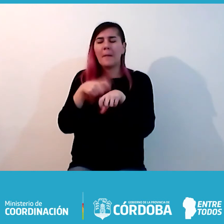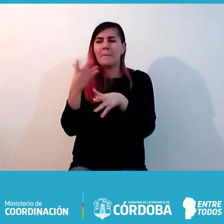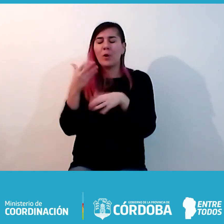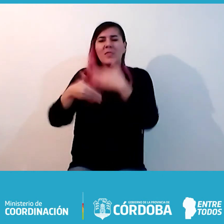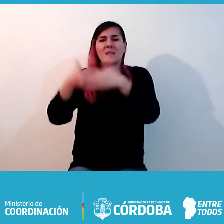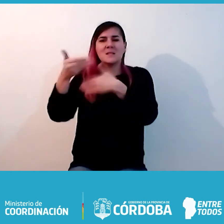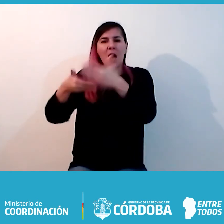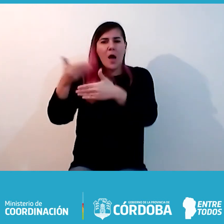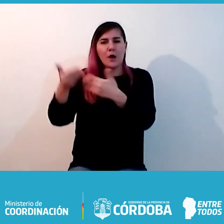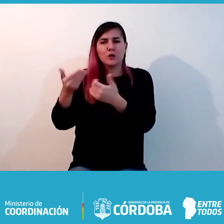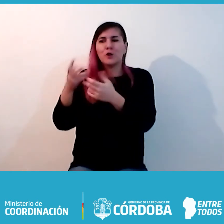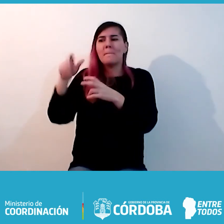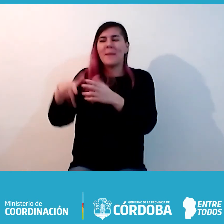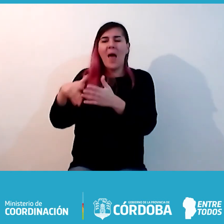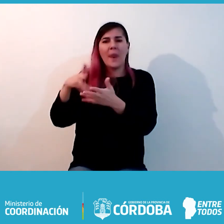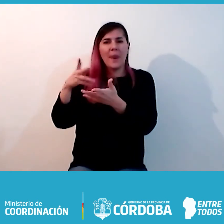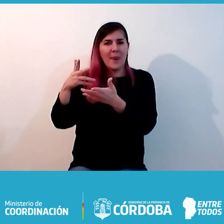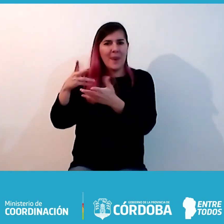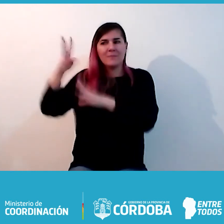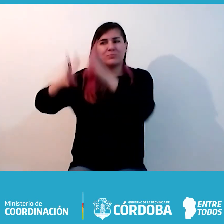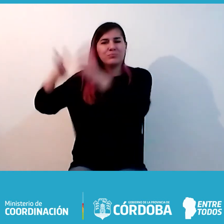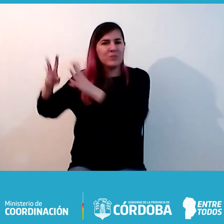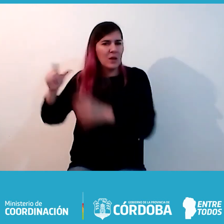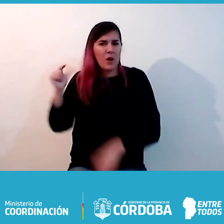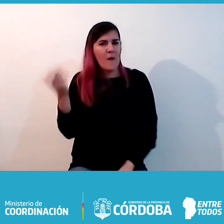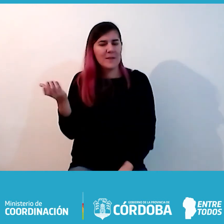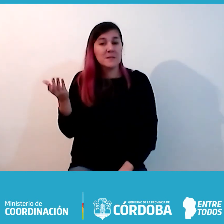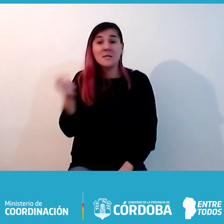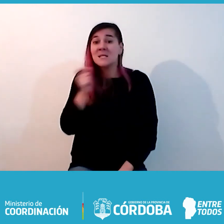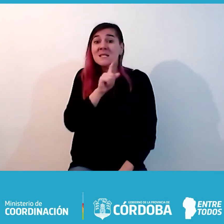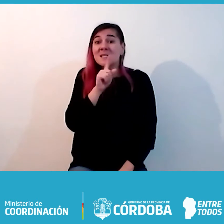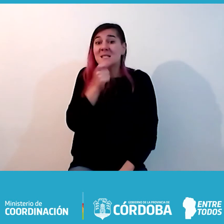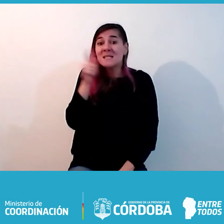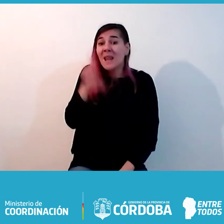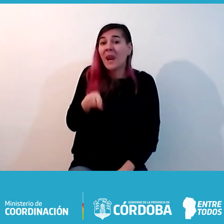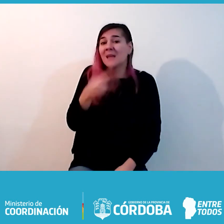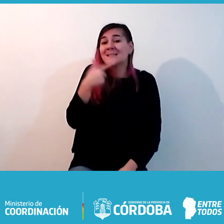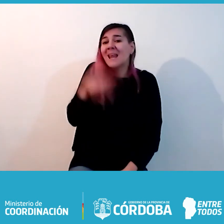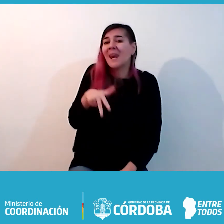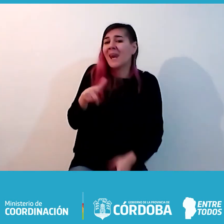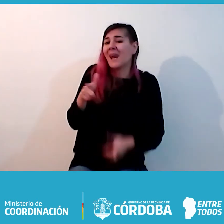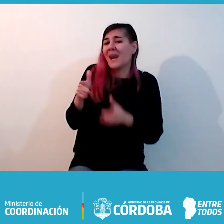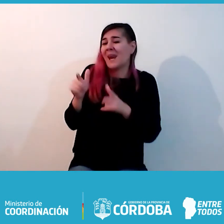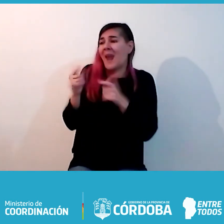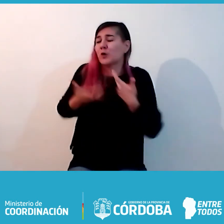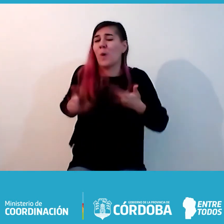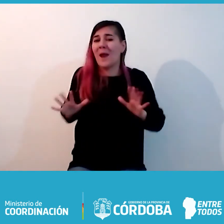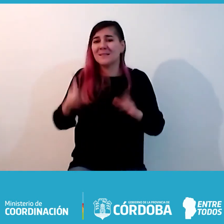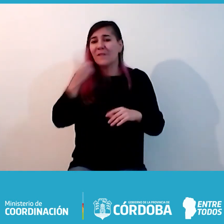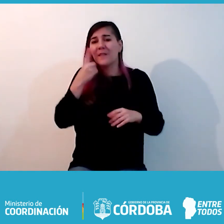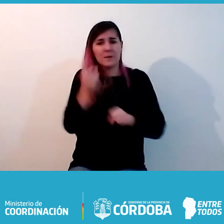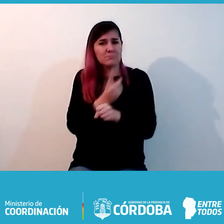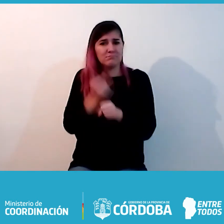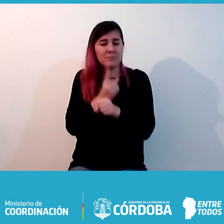de un plan de forestación, se excusa. Sin esta naturaleza no podríamos vivir. Para finalizar, quiere decir que esto es responsabilidad de